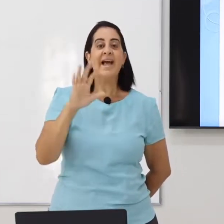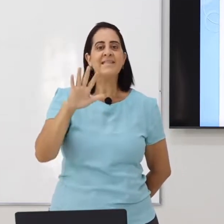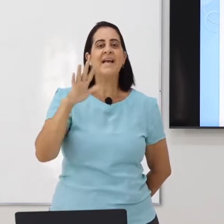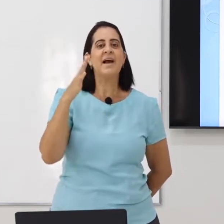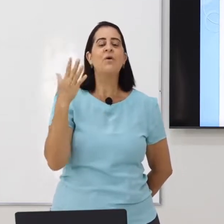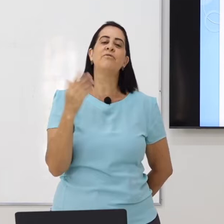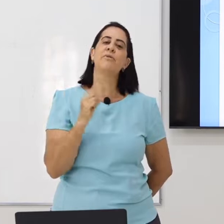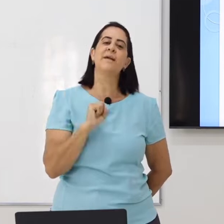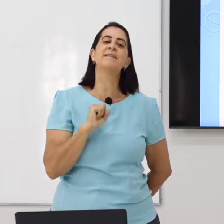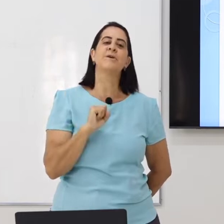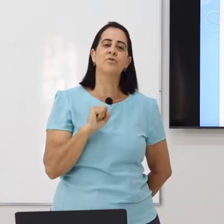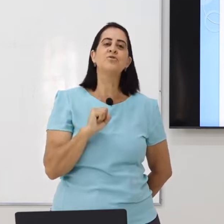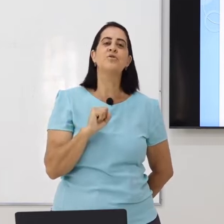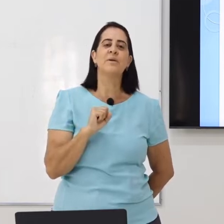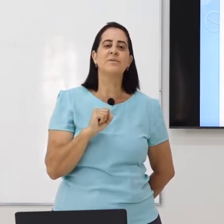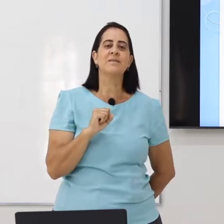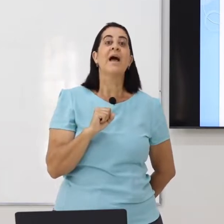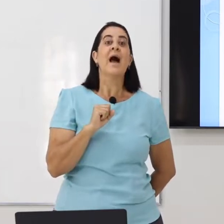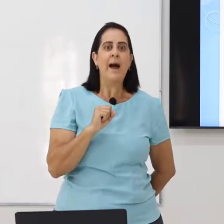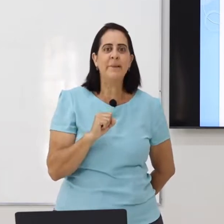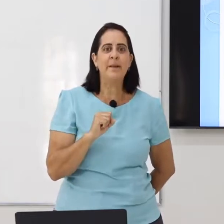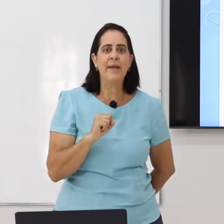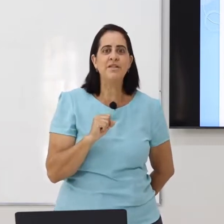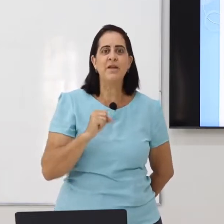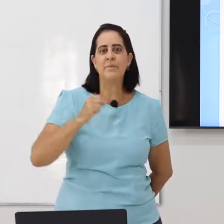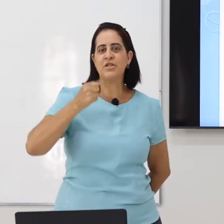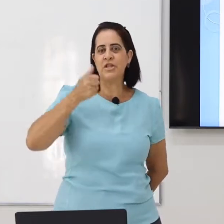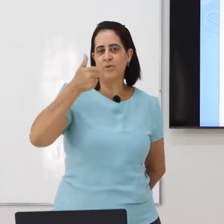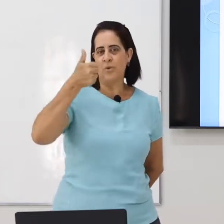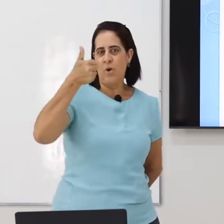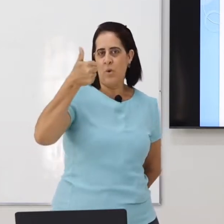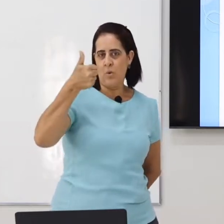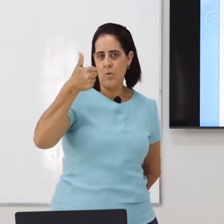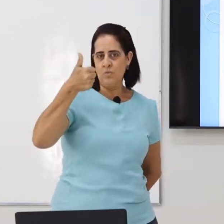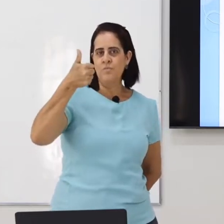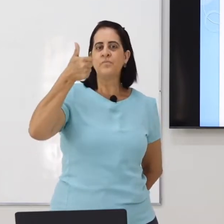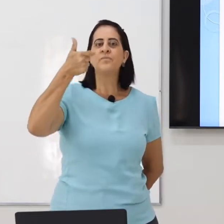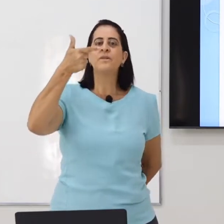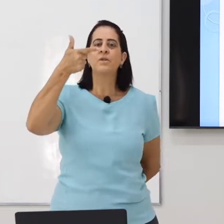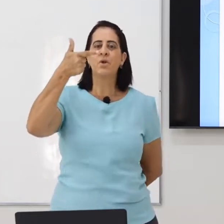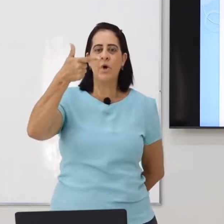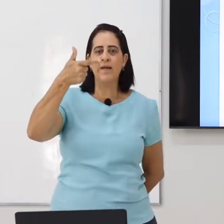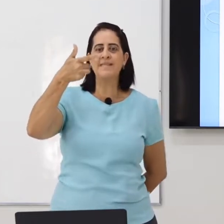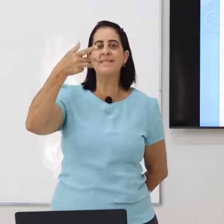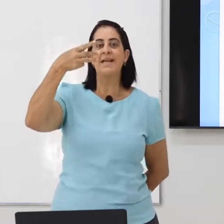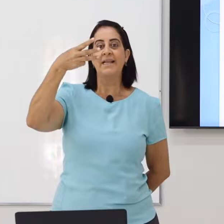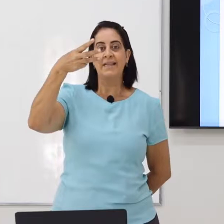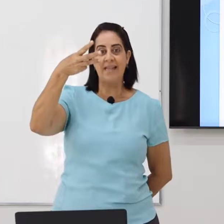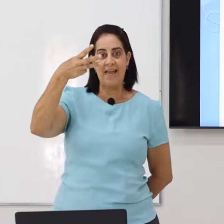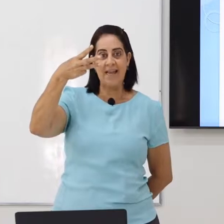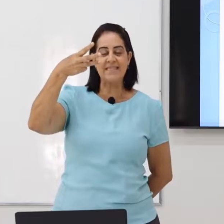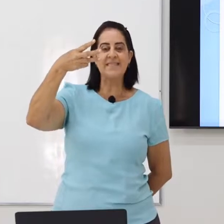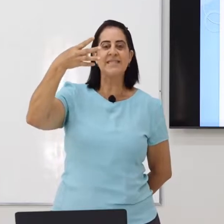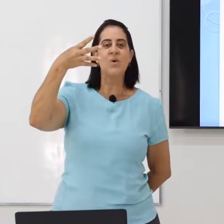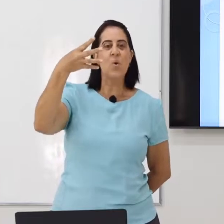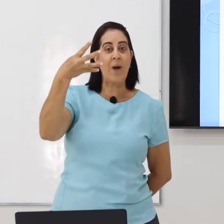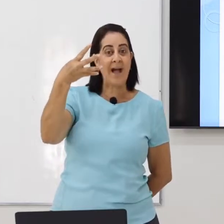Essa é a configuração dos números. Rapidamente repetindo. 1, 2, 3,